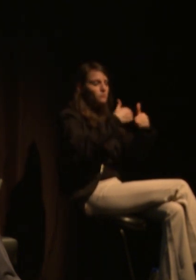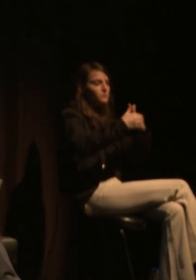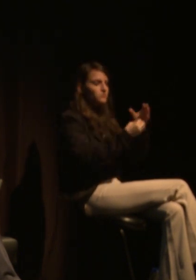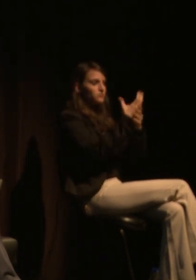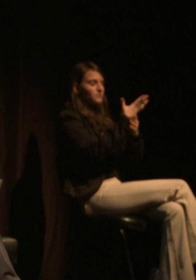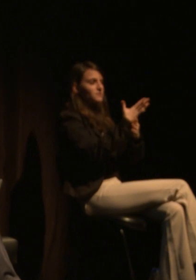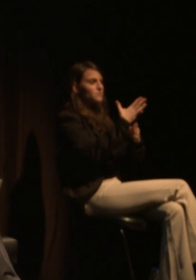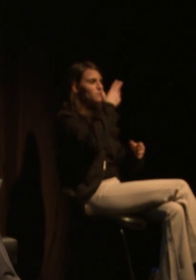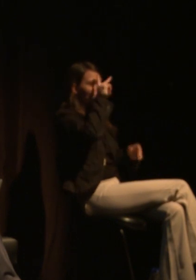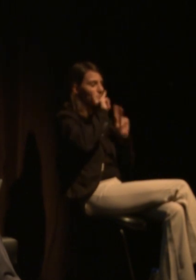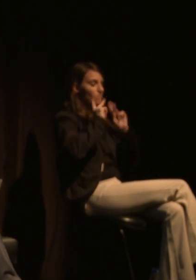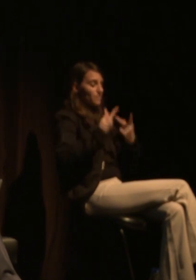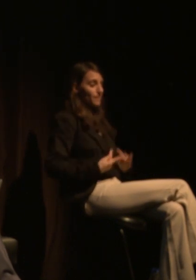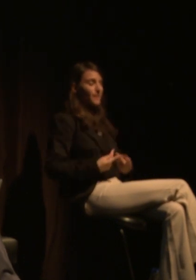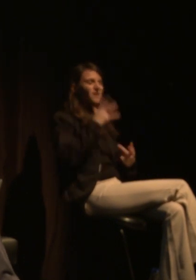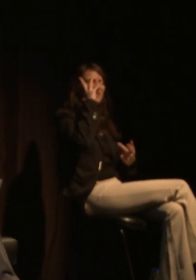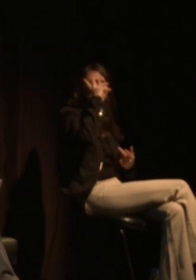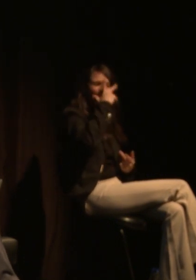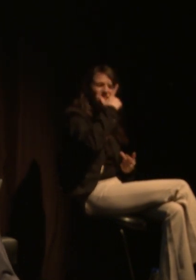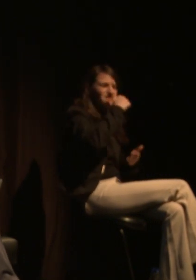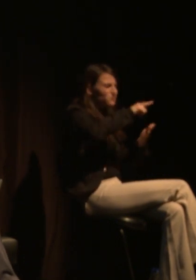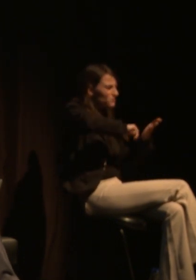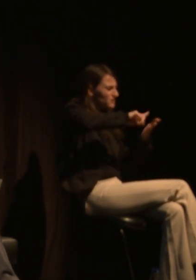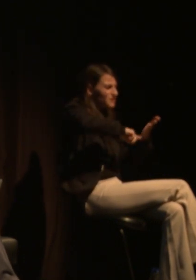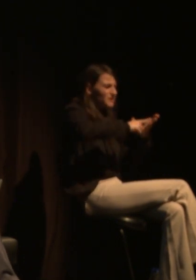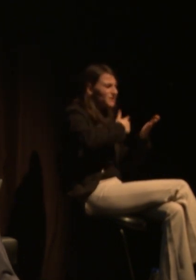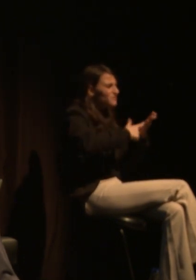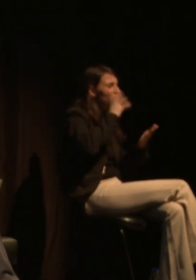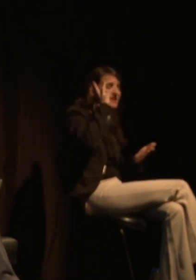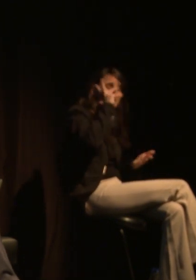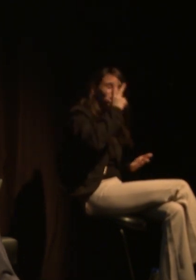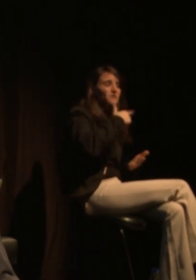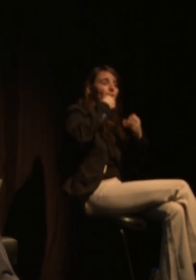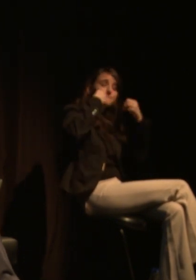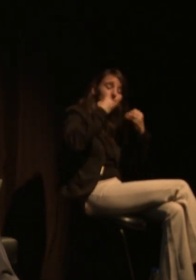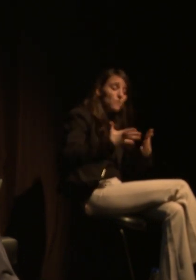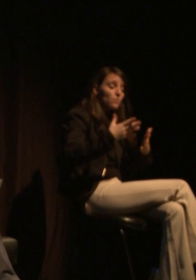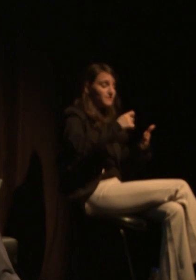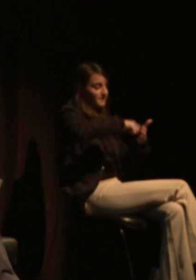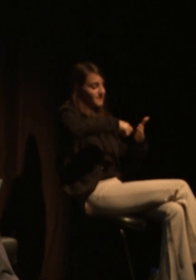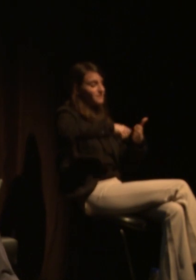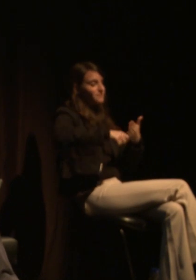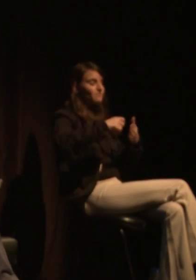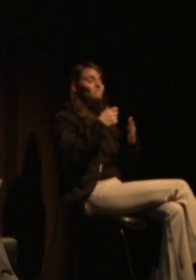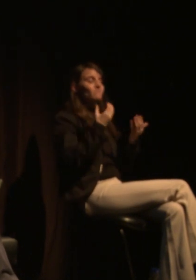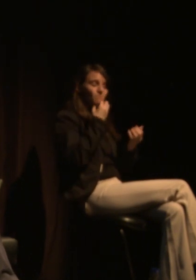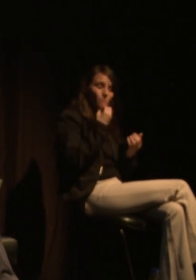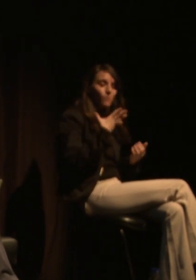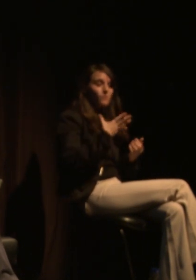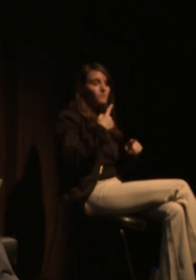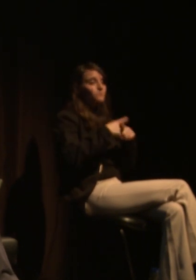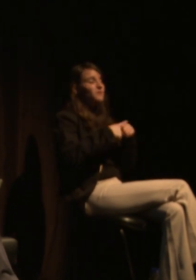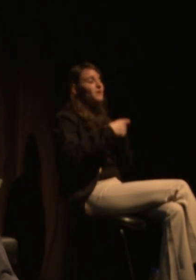criação. E é um livro lindíssimo, que é bom para mim que escrevo e é bom para quem quer escrever.